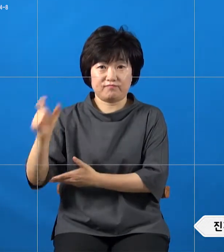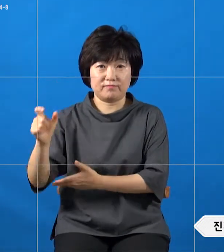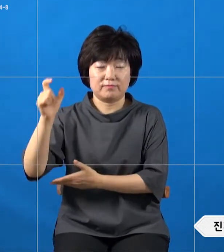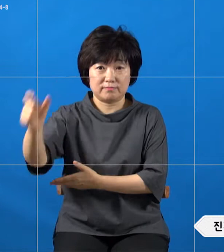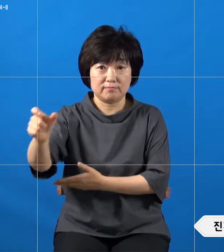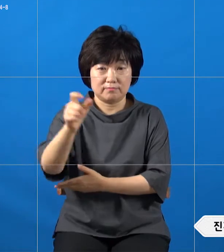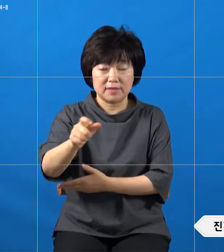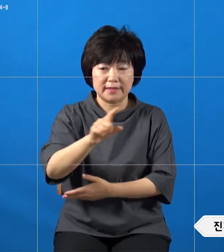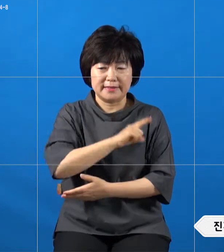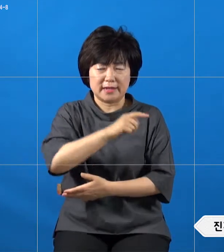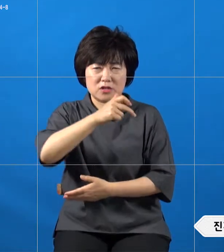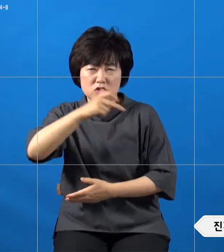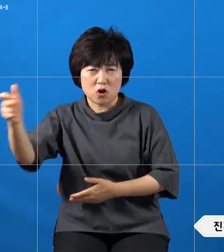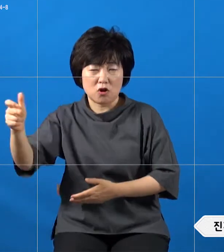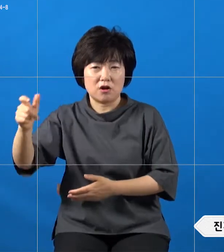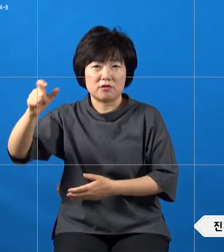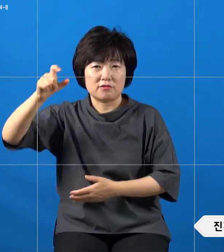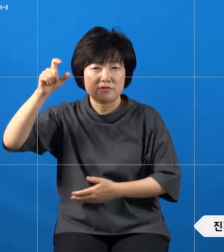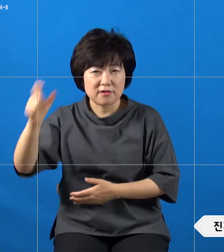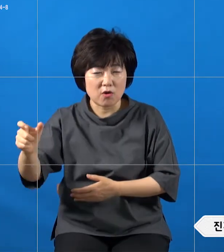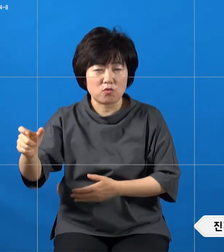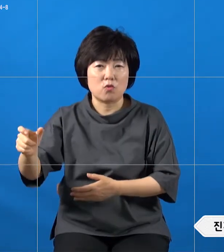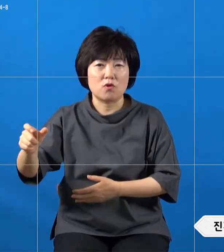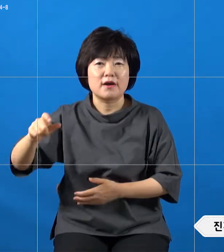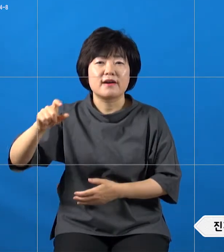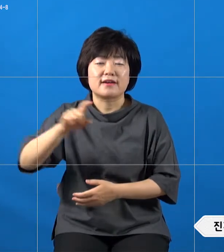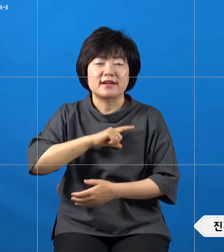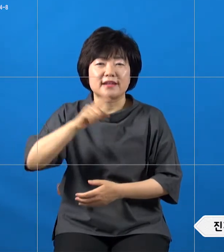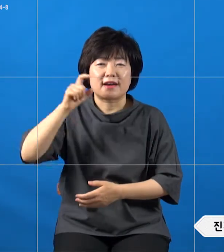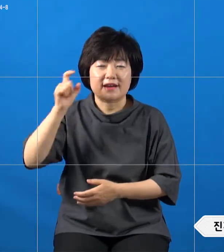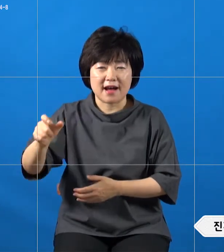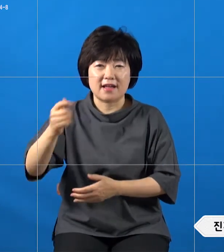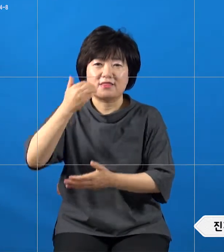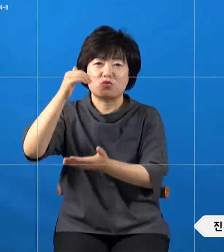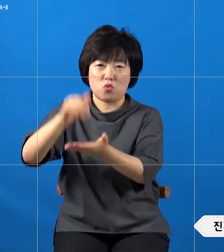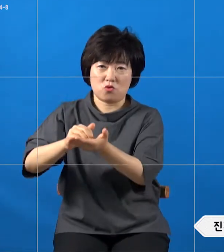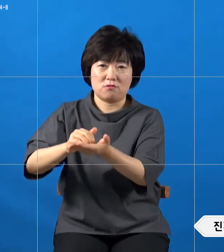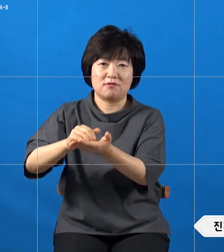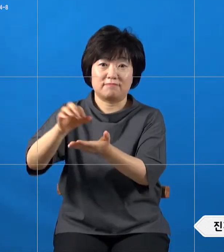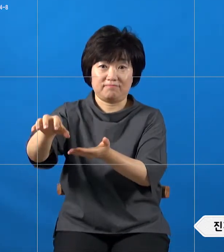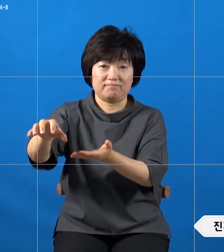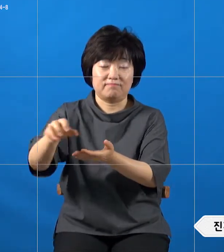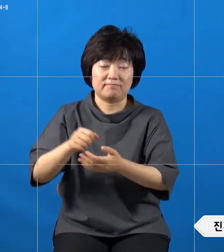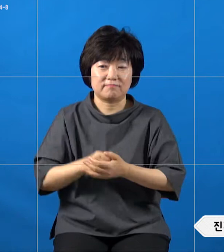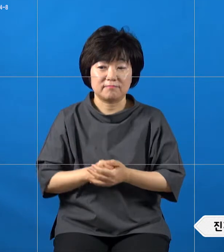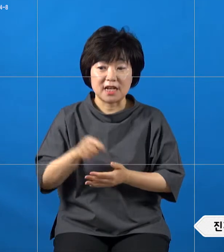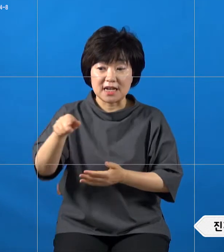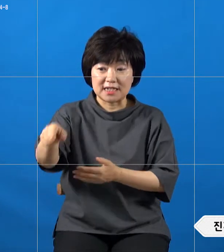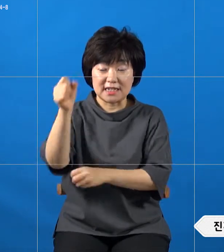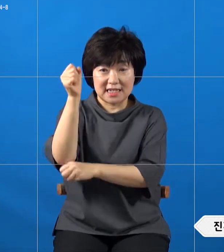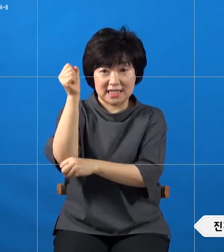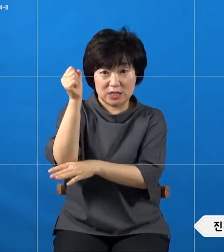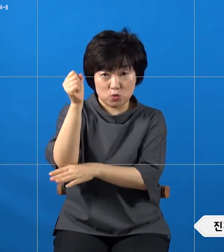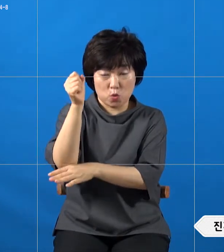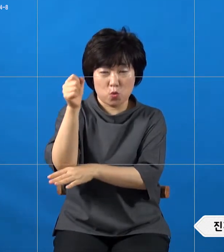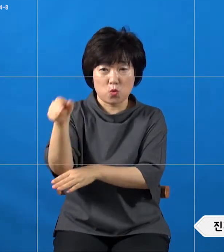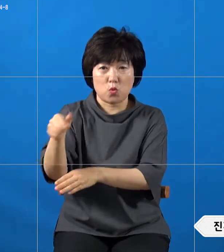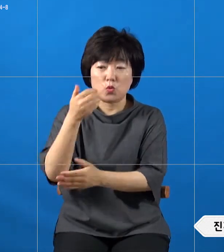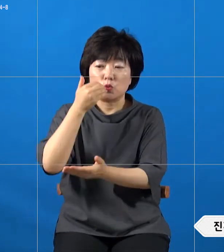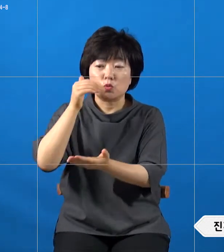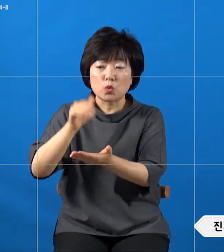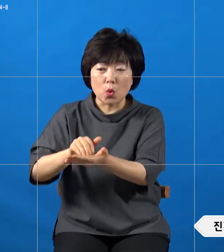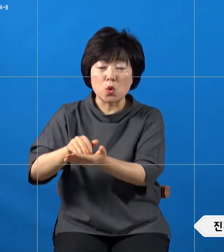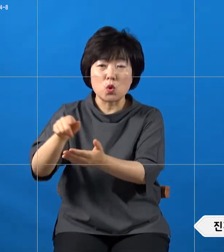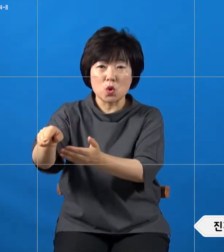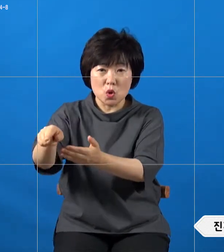먼저 둡니다. 가장 견고하고 가장 강한 돌이 됩니다. 그래서 이 기초, 바로 이